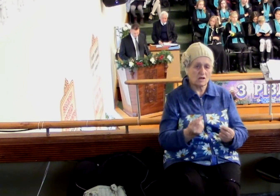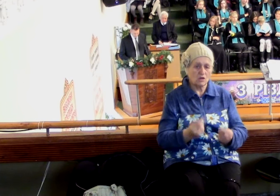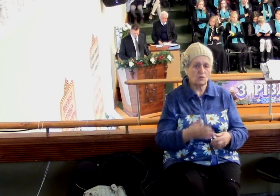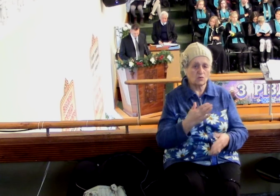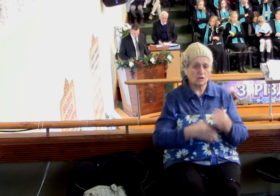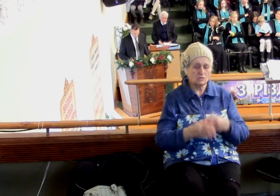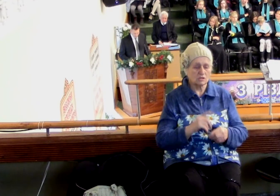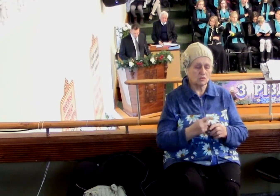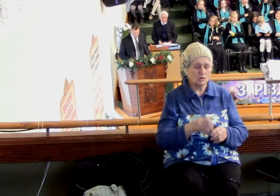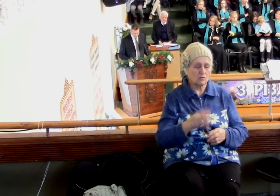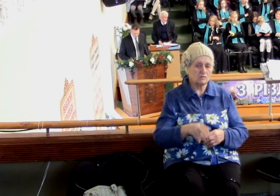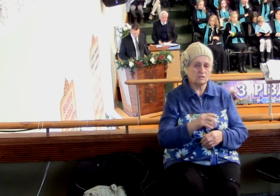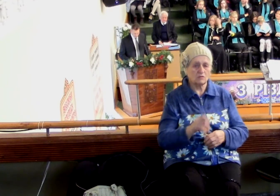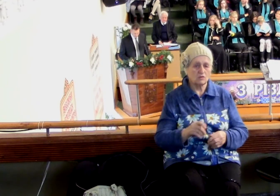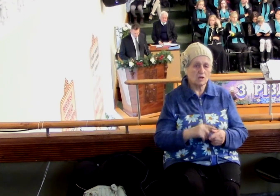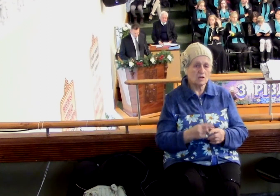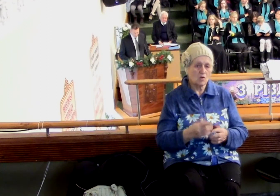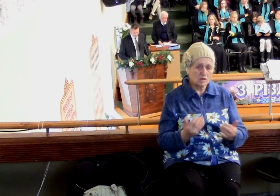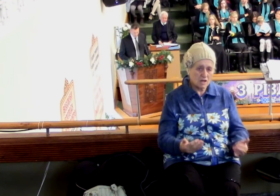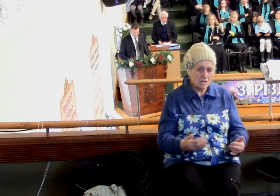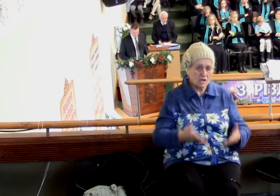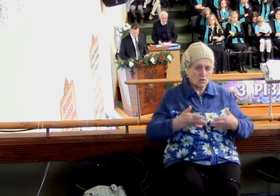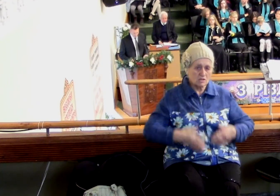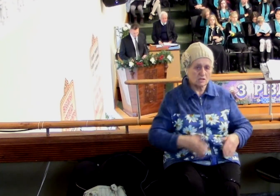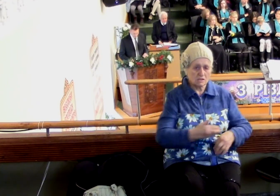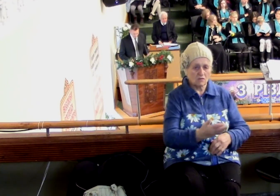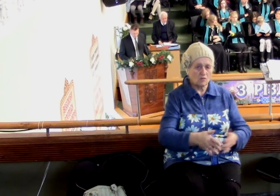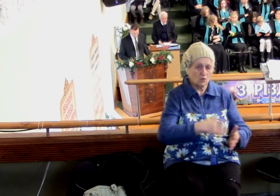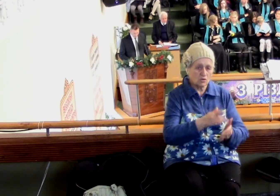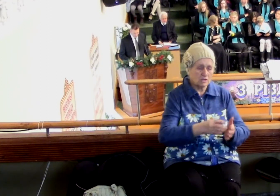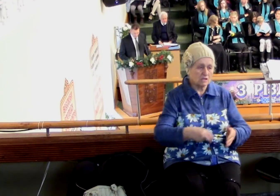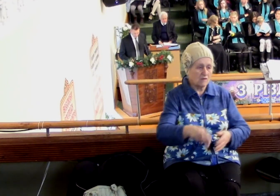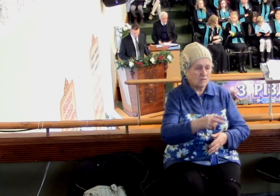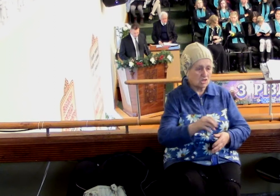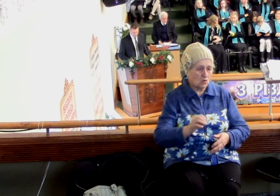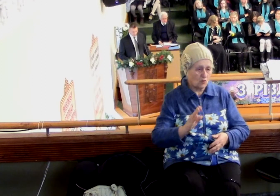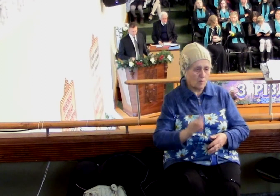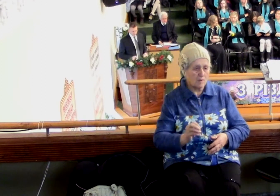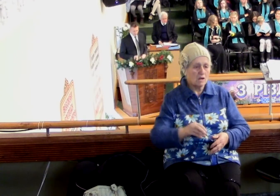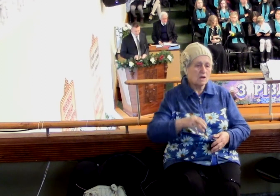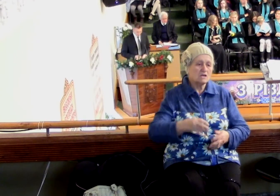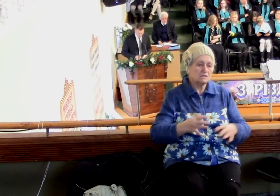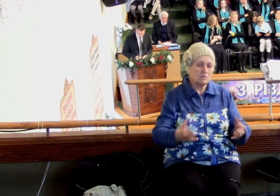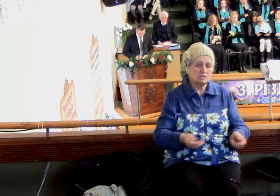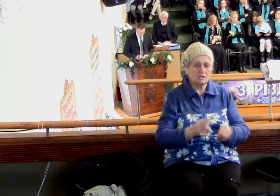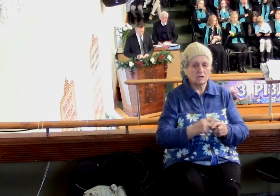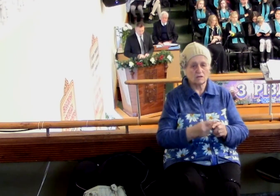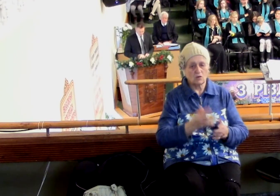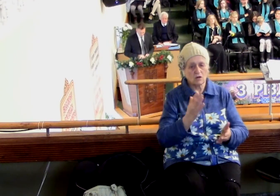всем людям. Ибо ныне родился вам в городе Давидовом Спаситель, который есть